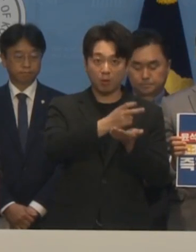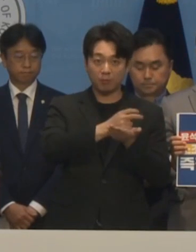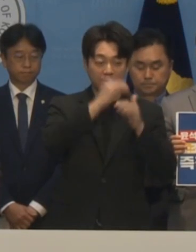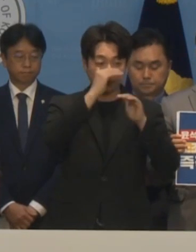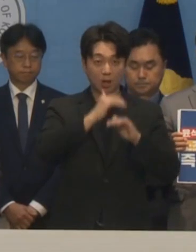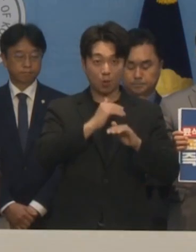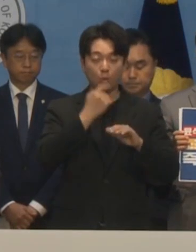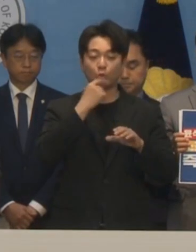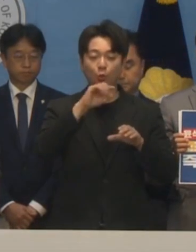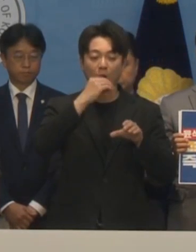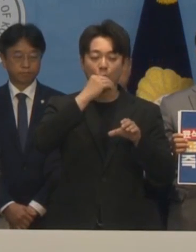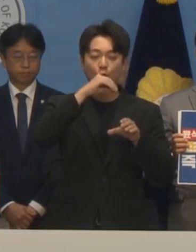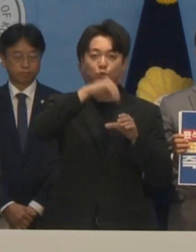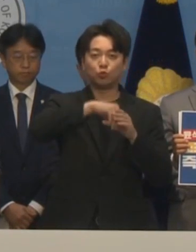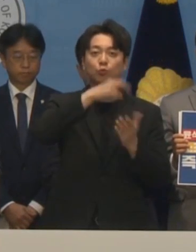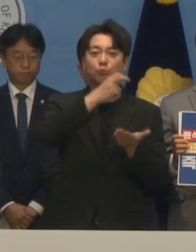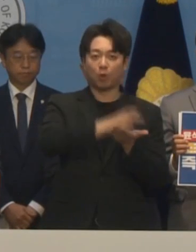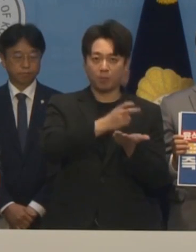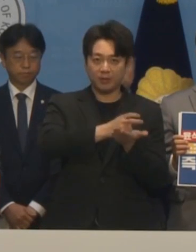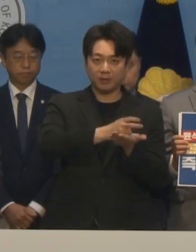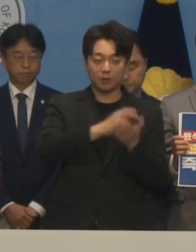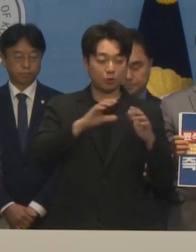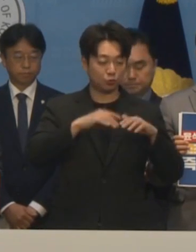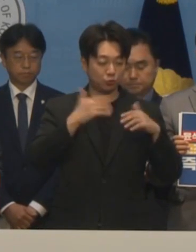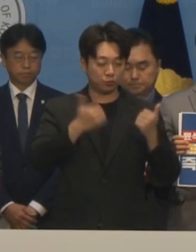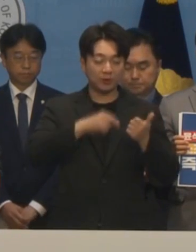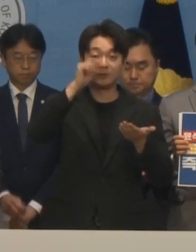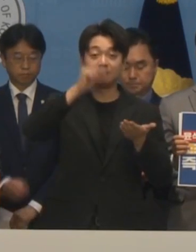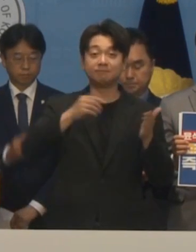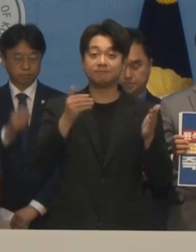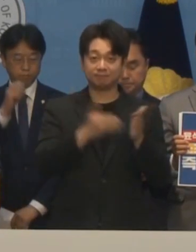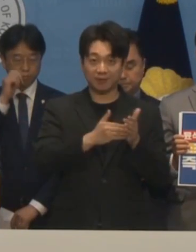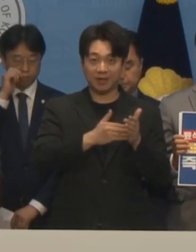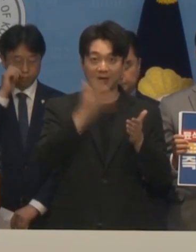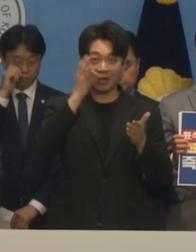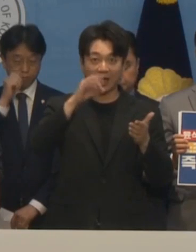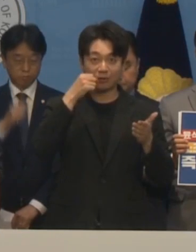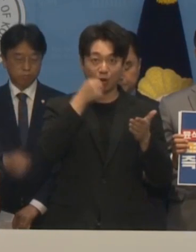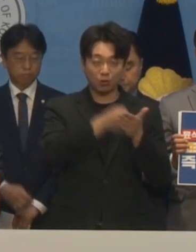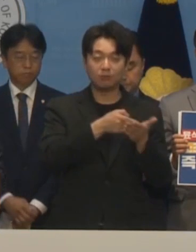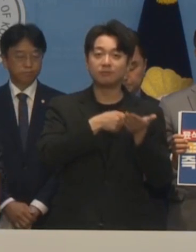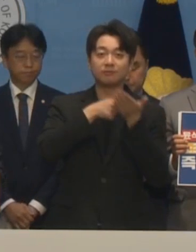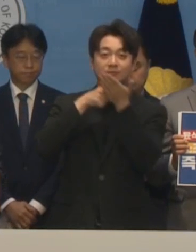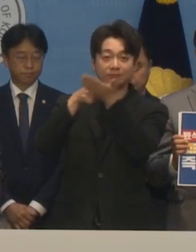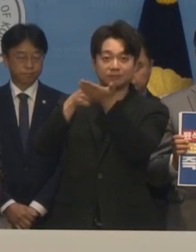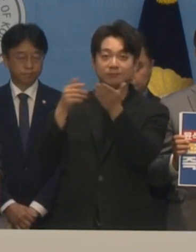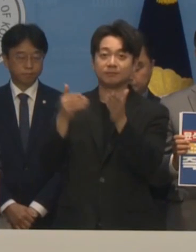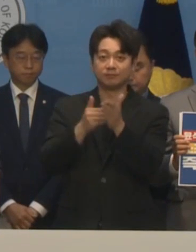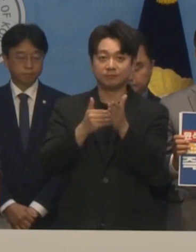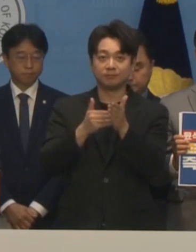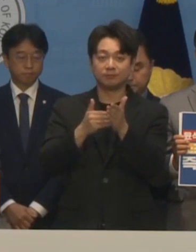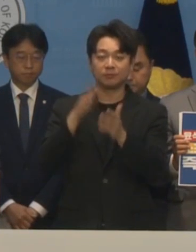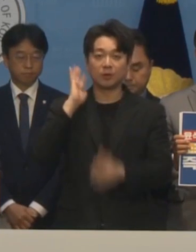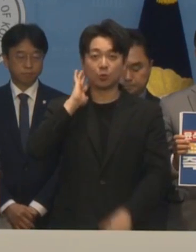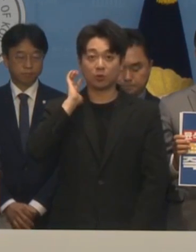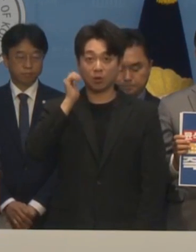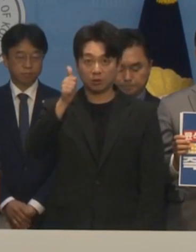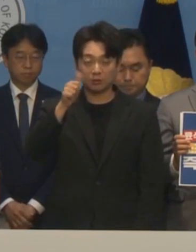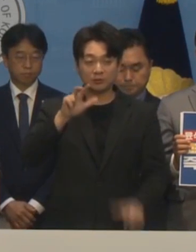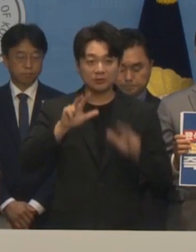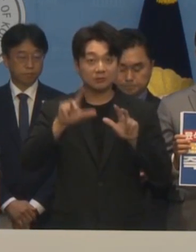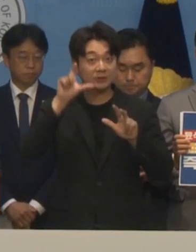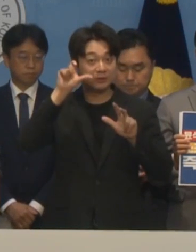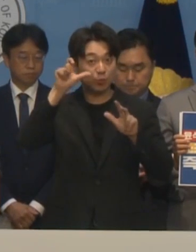개정안, 이른바 노란봉투법이 국회 본회의를 통과해 정부에 이송됐습니다. 대통령은 그로부터